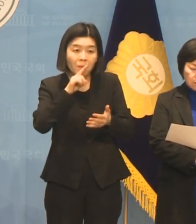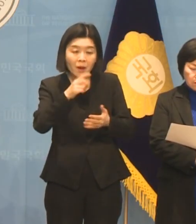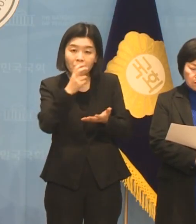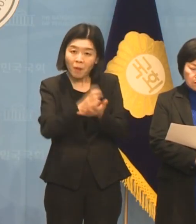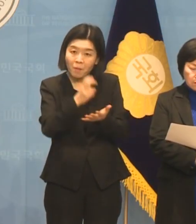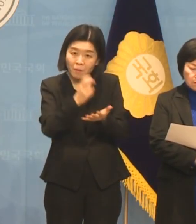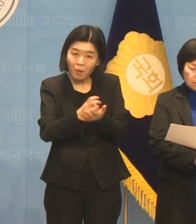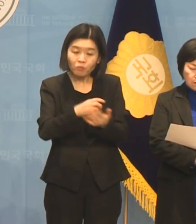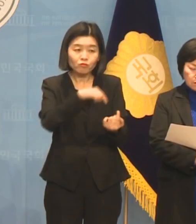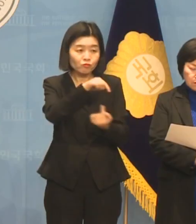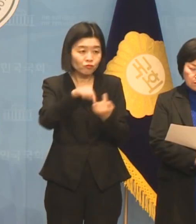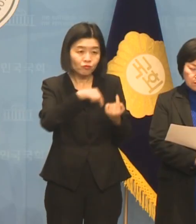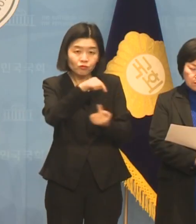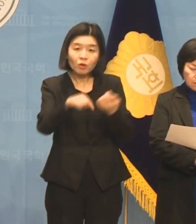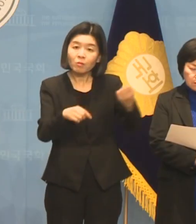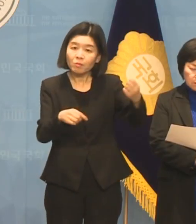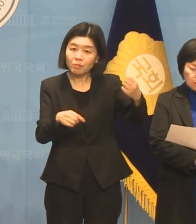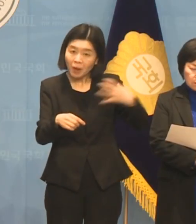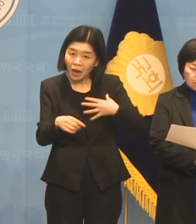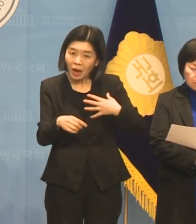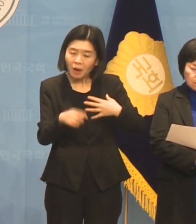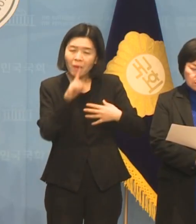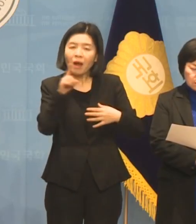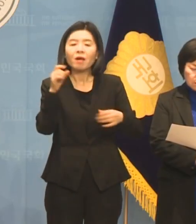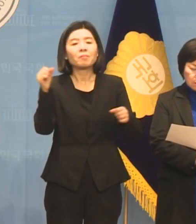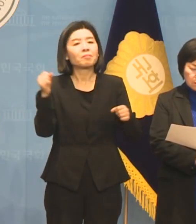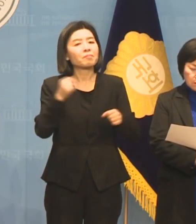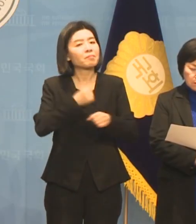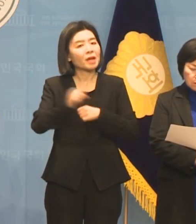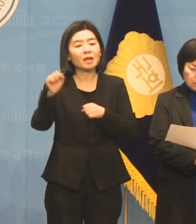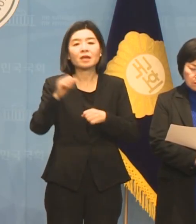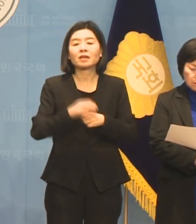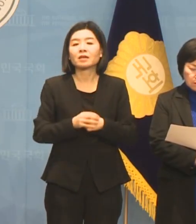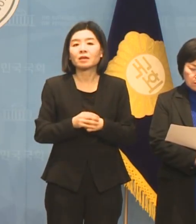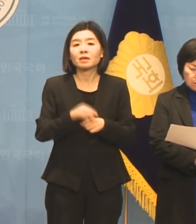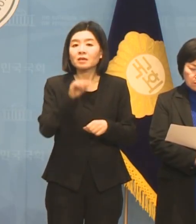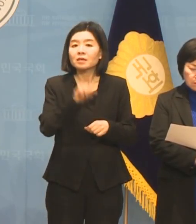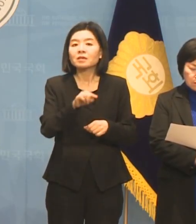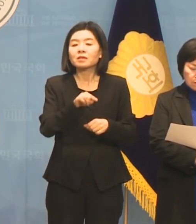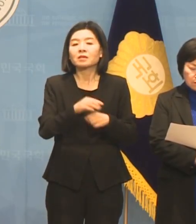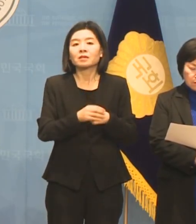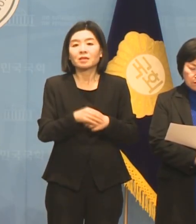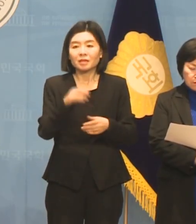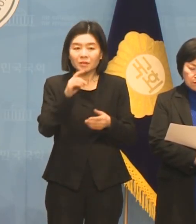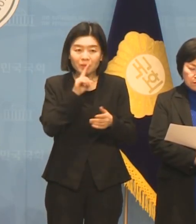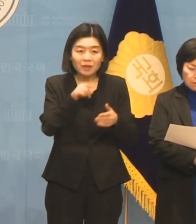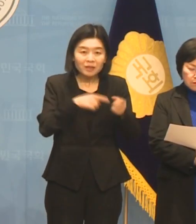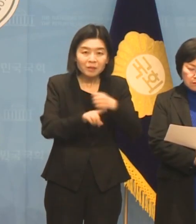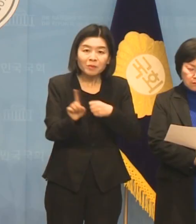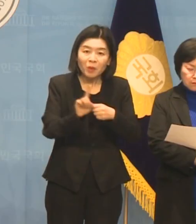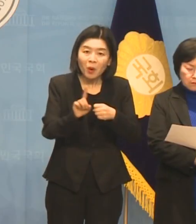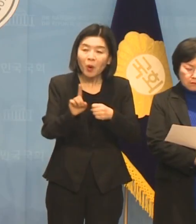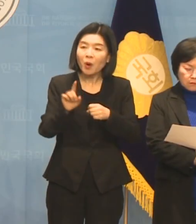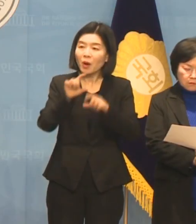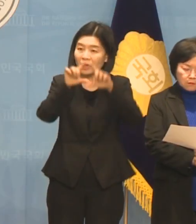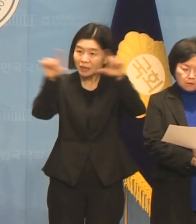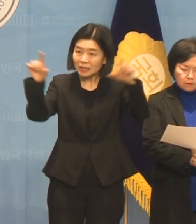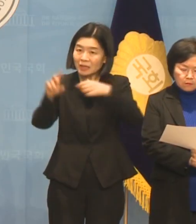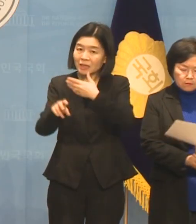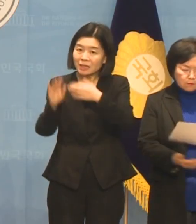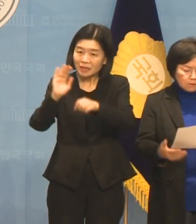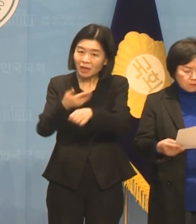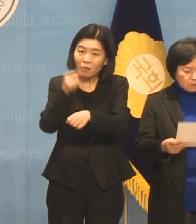운영하고 있다라는 황당한 답변을 받았습니다. 이는 사실상 제재하지 않겠다는 실망스러운